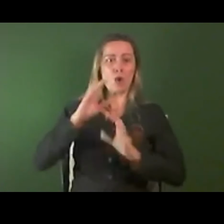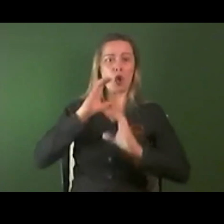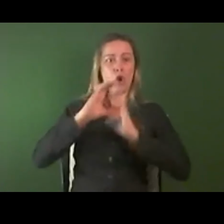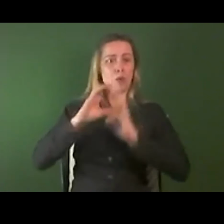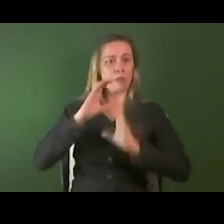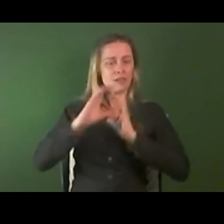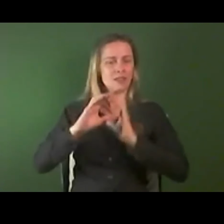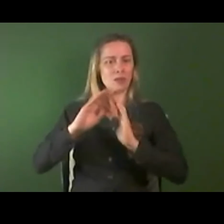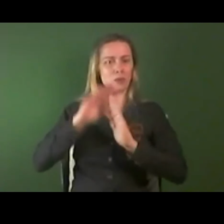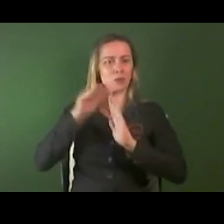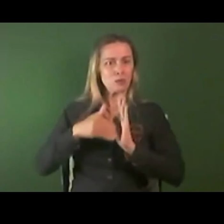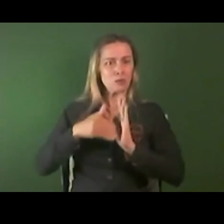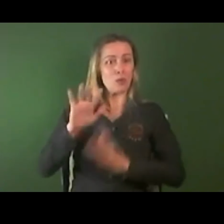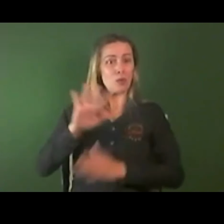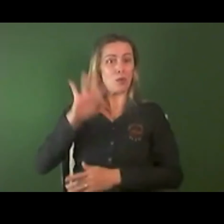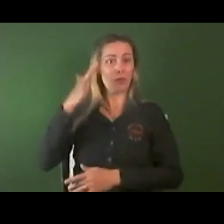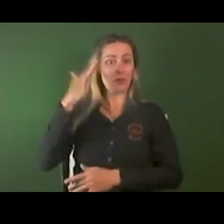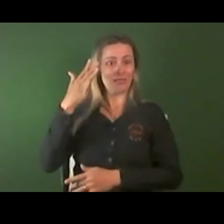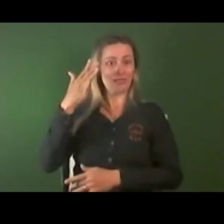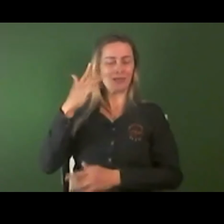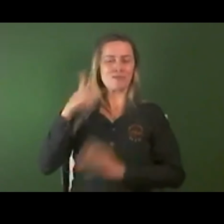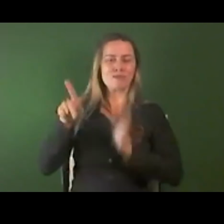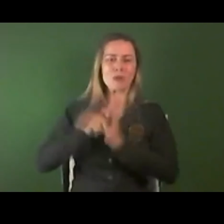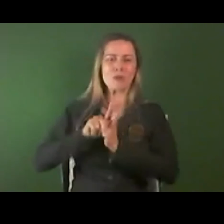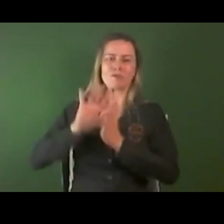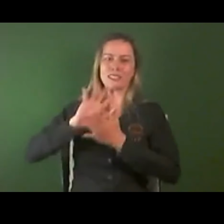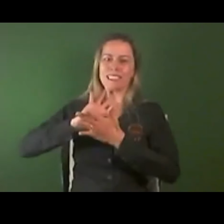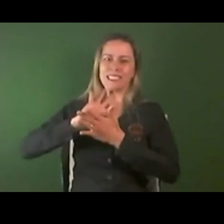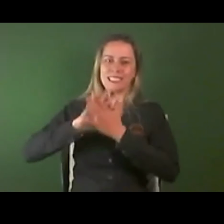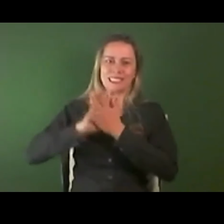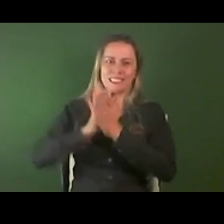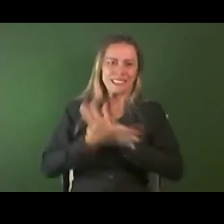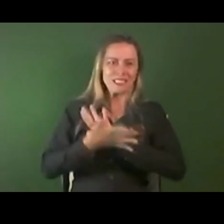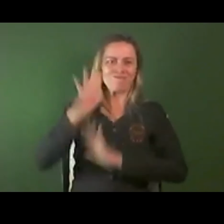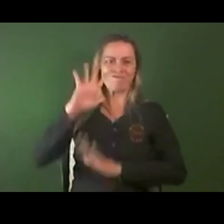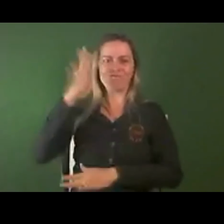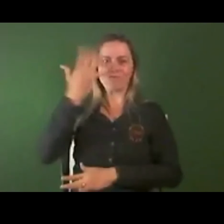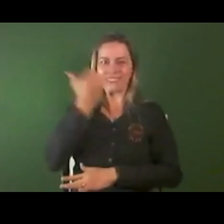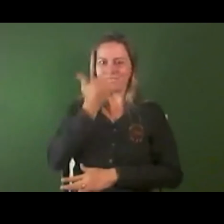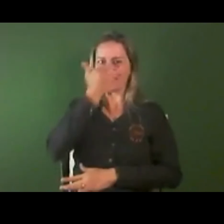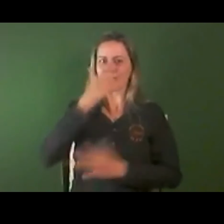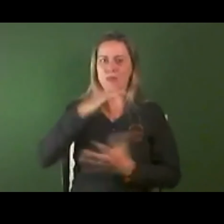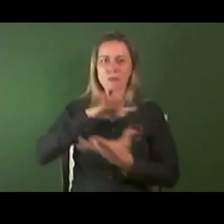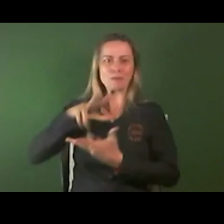todas as catástrofes e as desgraças que a gente vive no mundo, né?